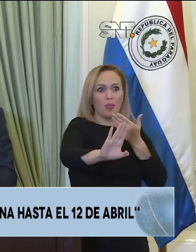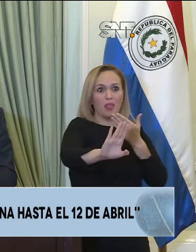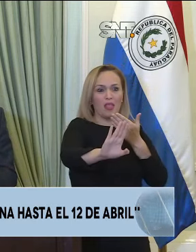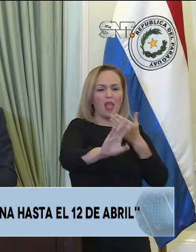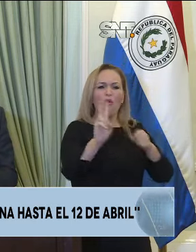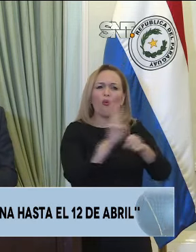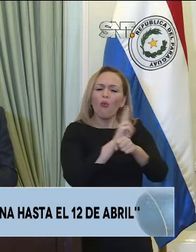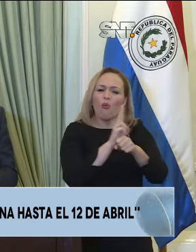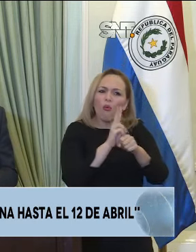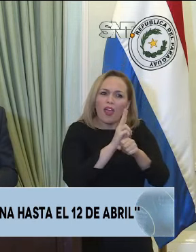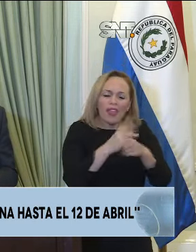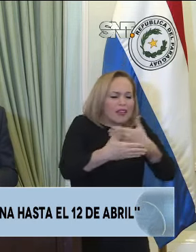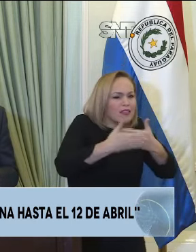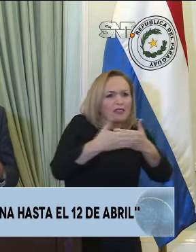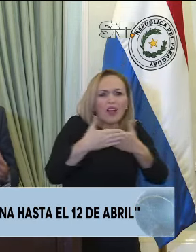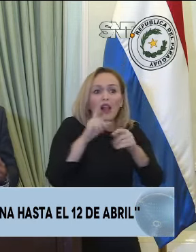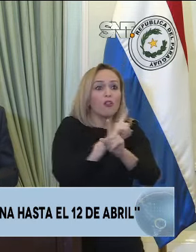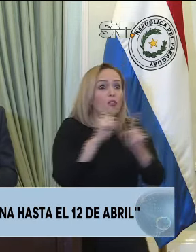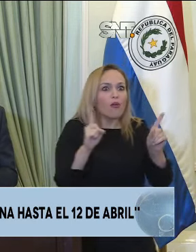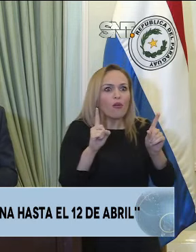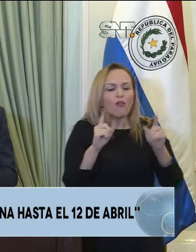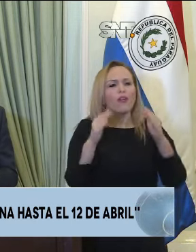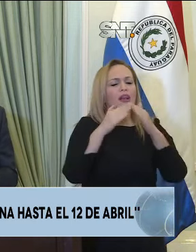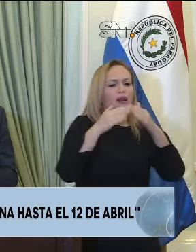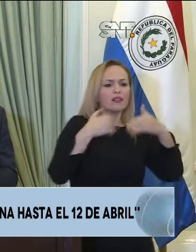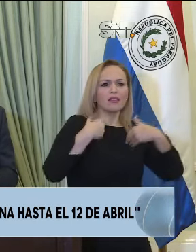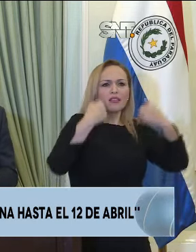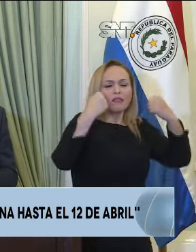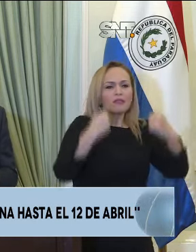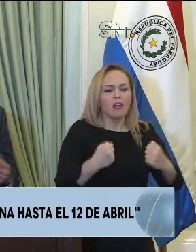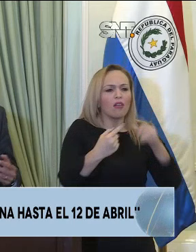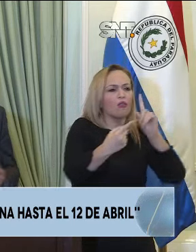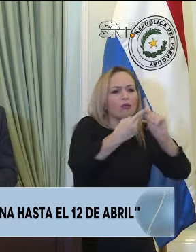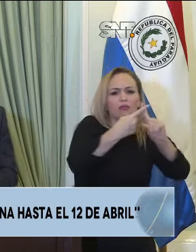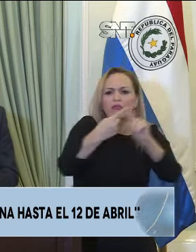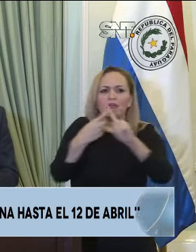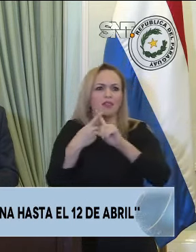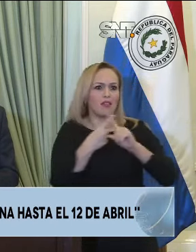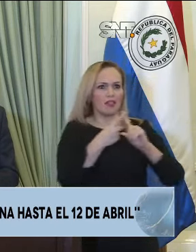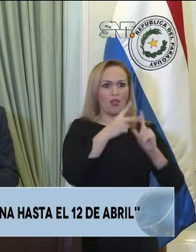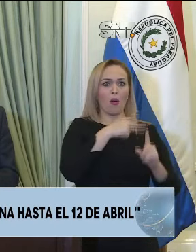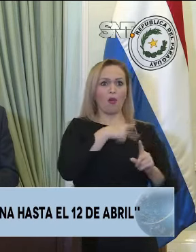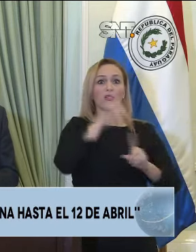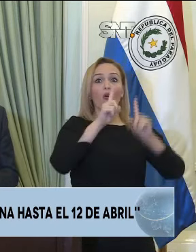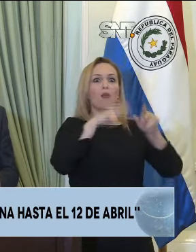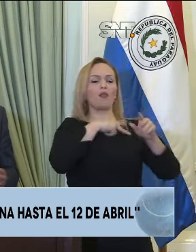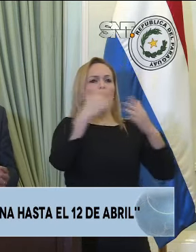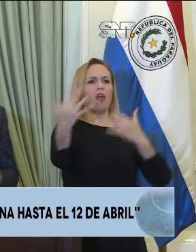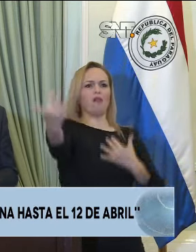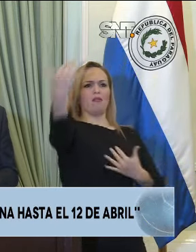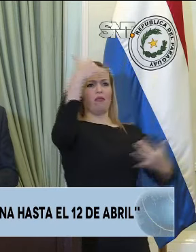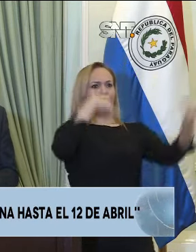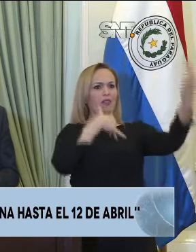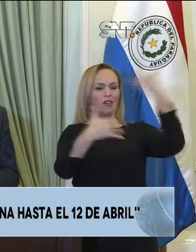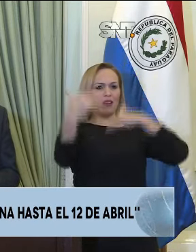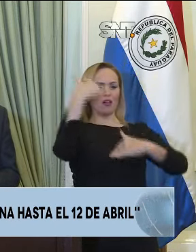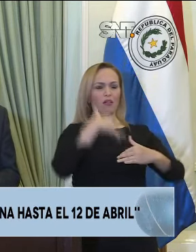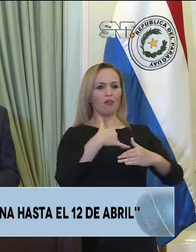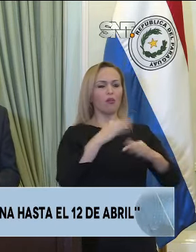sumamos, además, lo que tiene que ver con el aislamiento de las personas, ya sea porque vienen de afuera o porque están